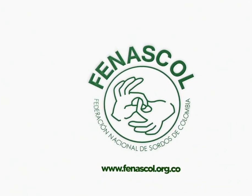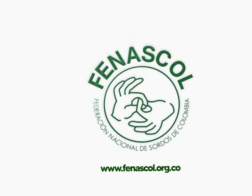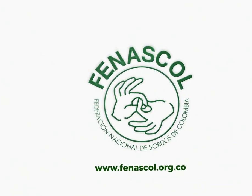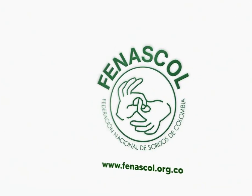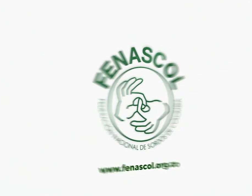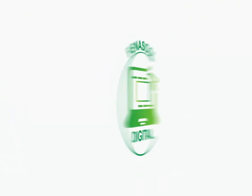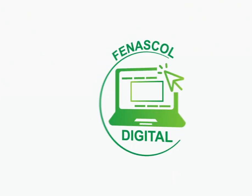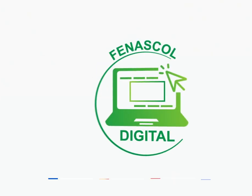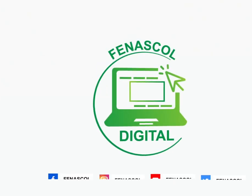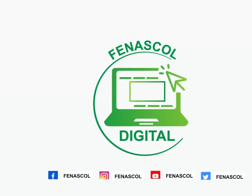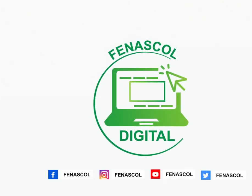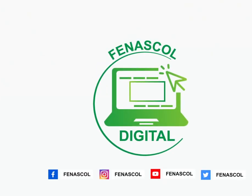FENASCOL